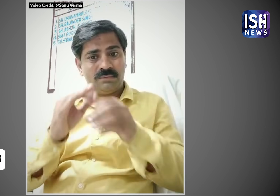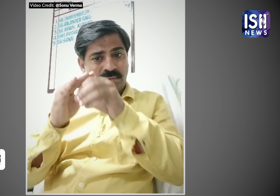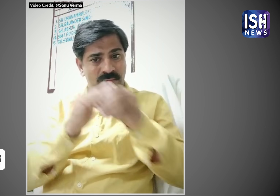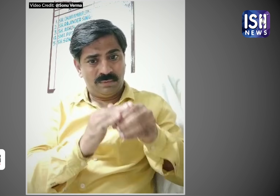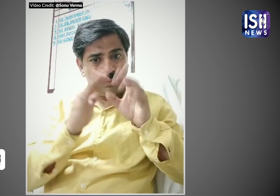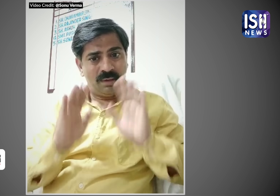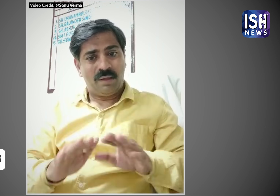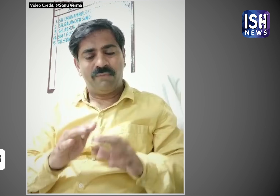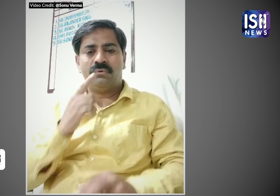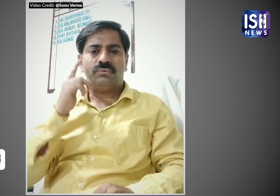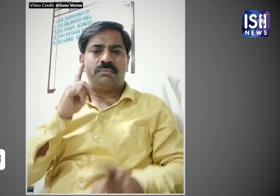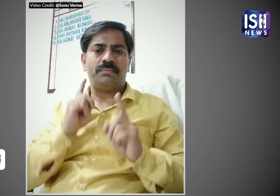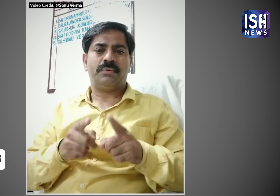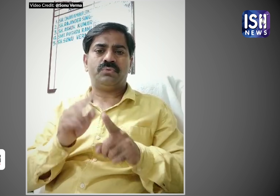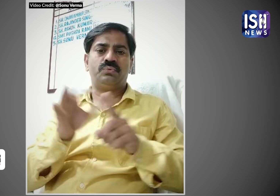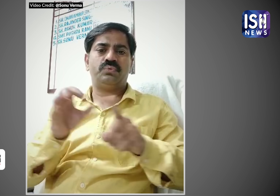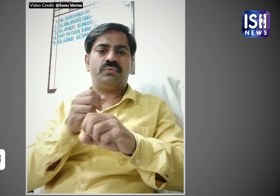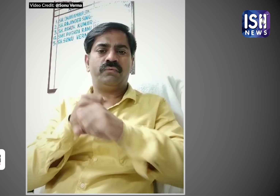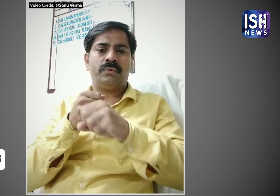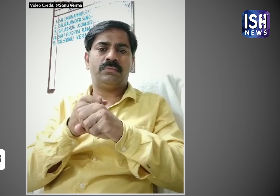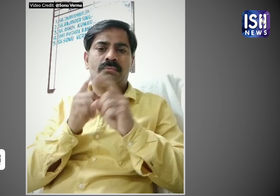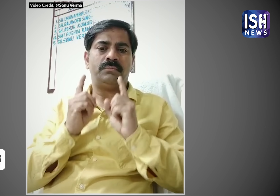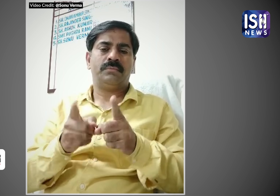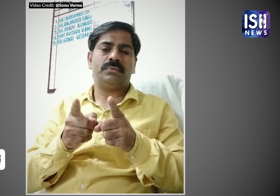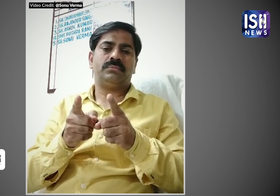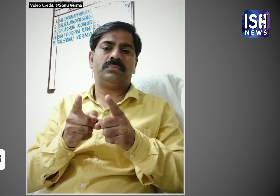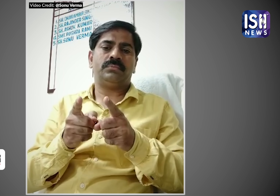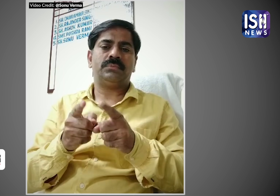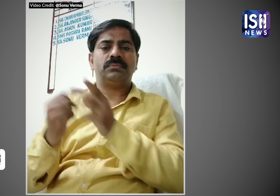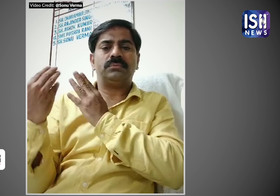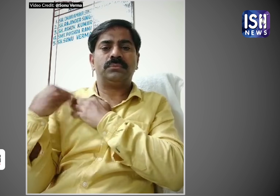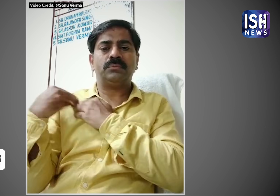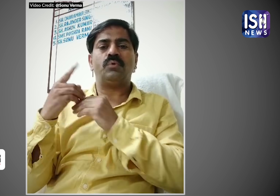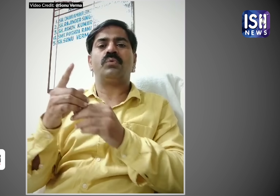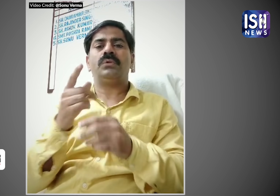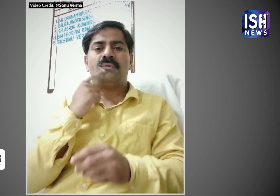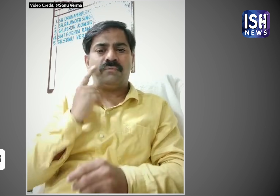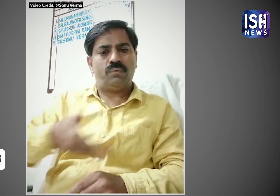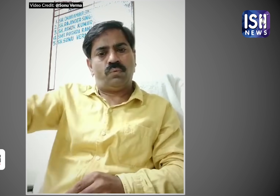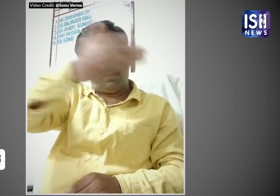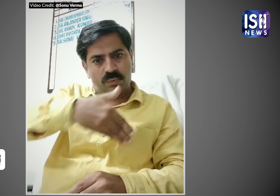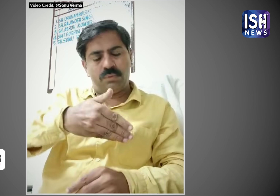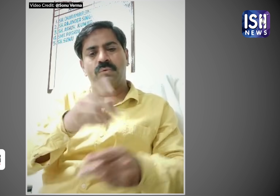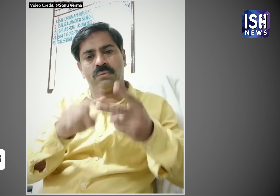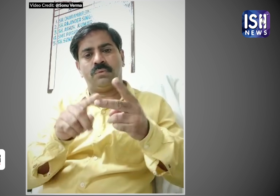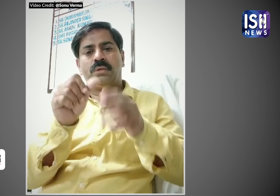यदि सरकार द्वारा उत्पिडन होता है तो हम deaf को इसके खिलाफ लड़ना होगा ये deaf व्यक्तियों और deaf